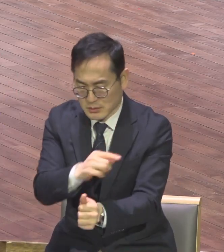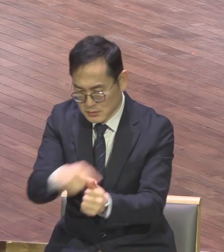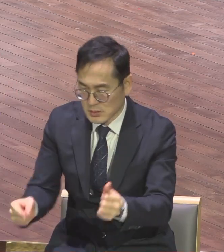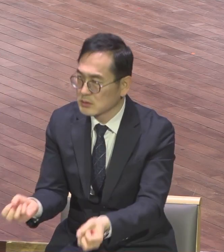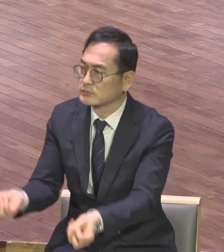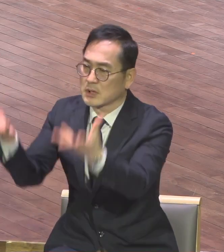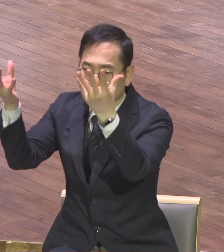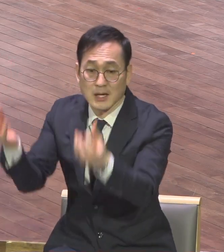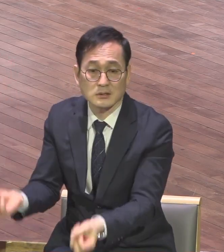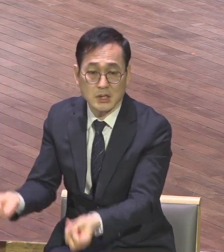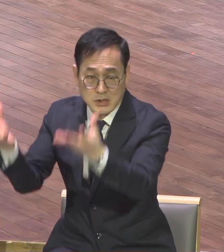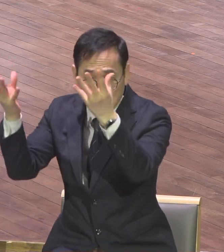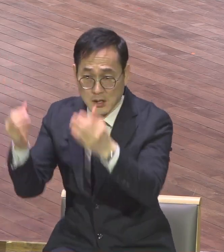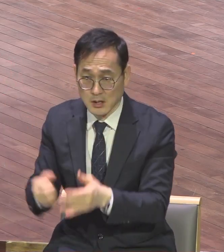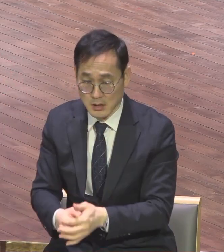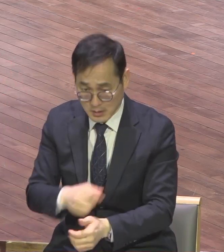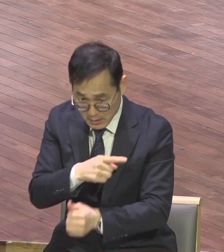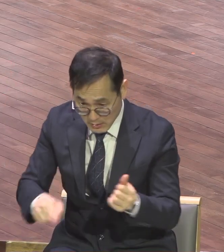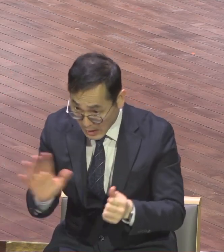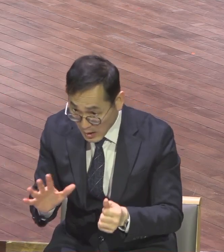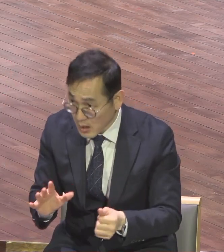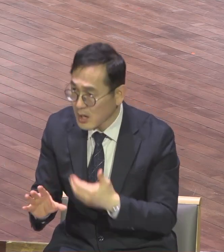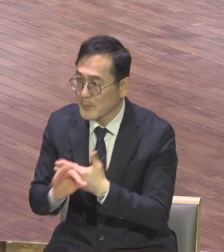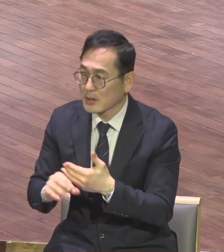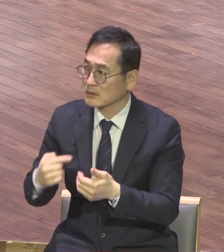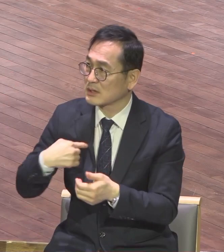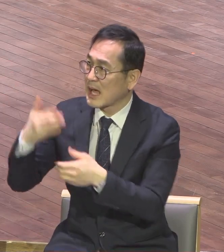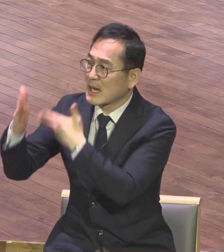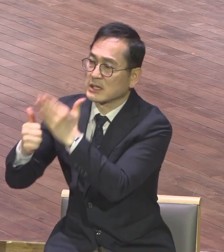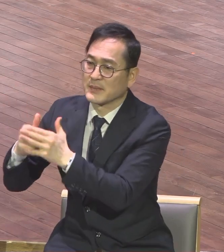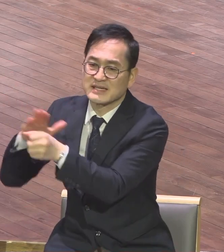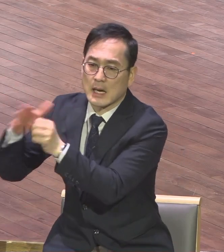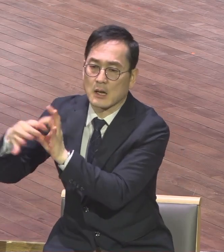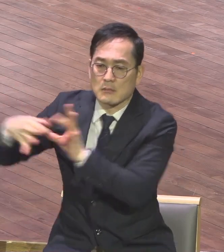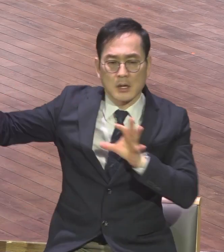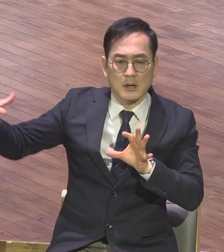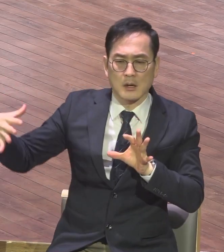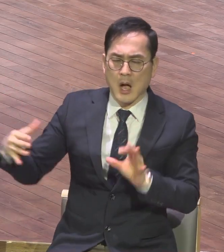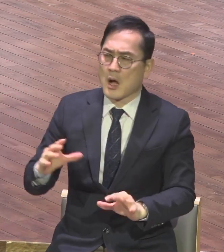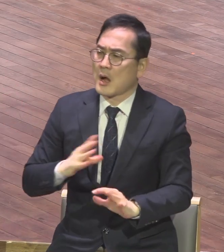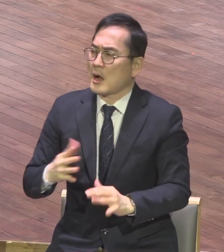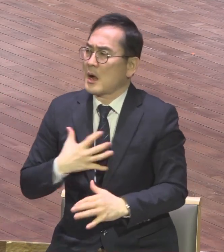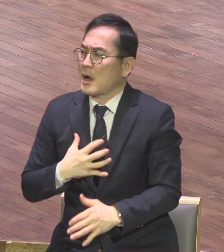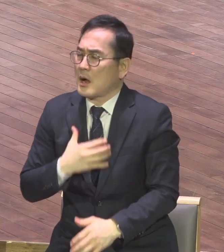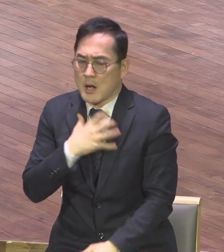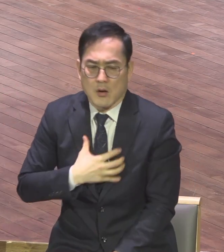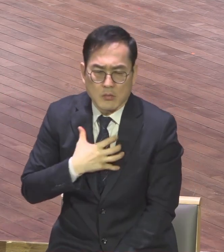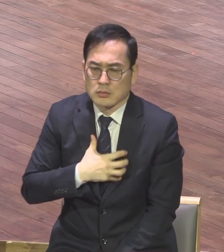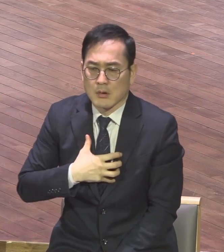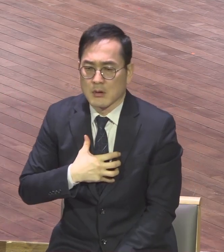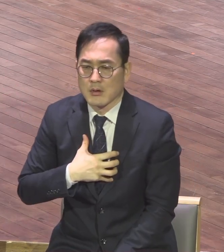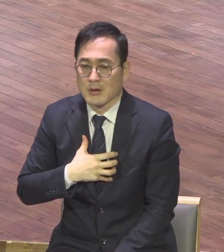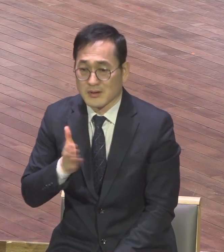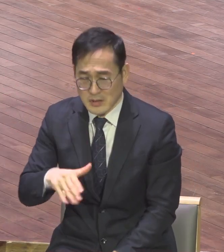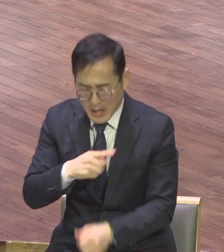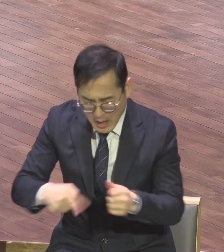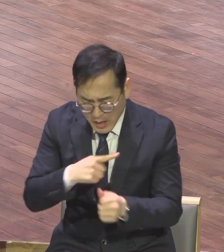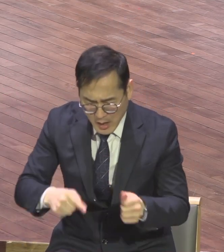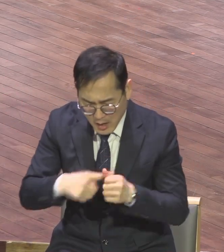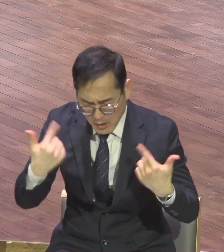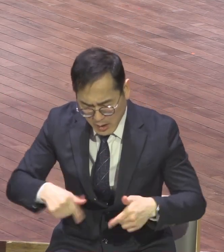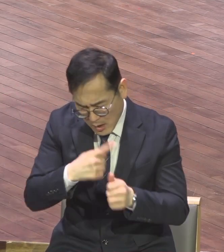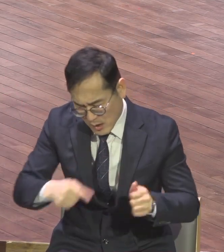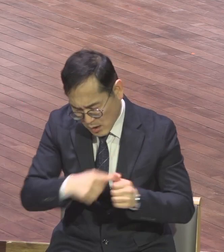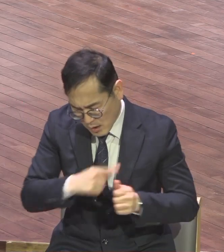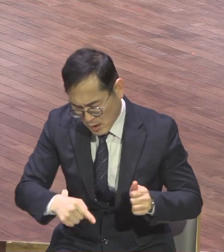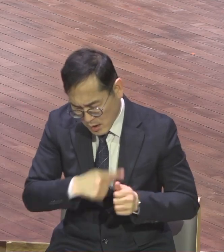그렇지 않으면 하나님의 사랑에서 끊어졌어요. 그런데 예수님이 십자가의 죽음과 부활로 율법을 완성하셨습니다. 율법을